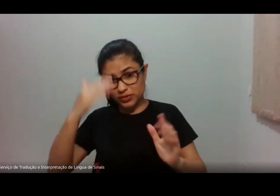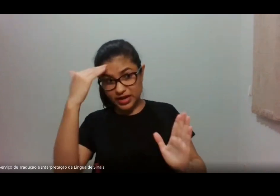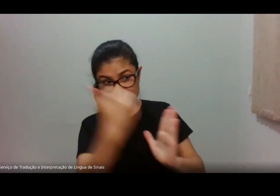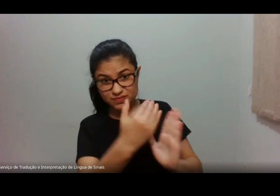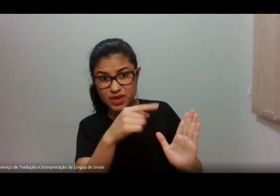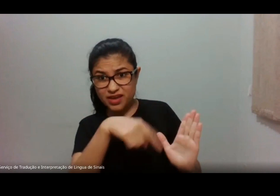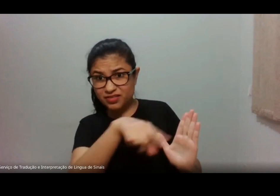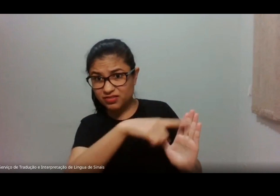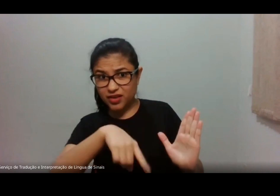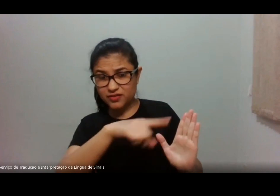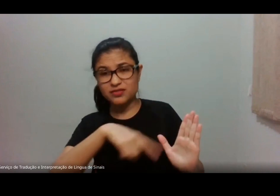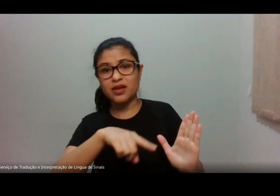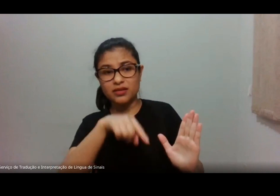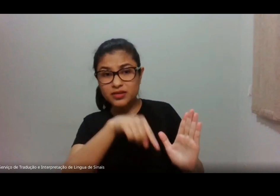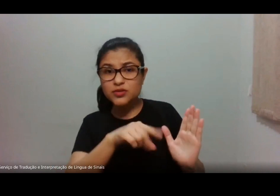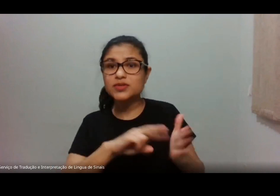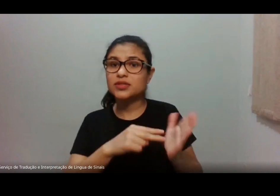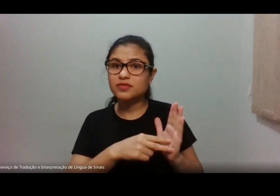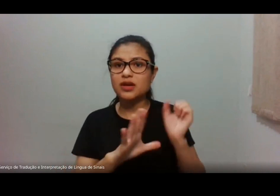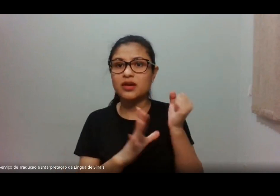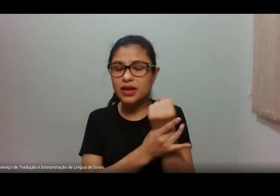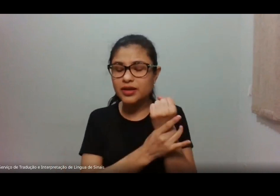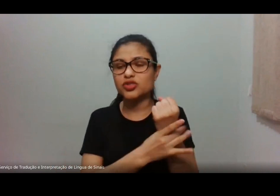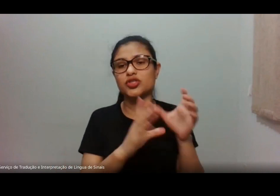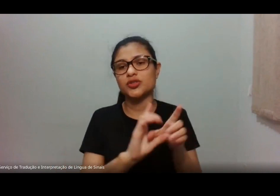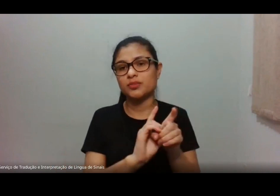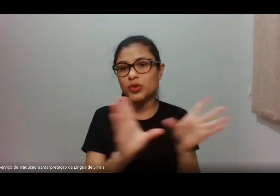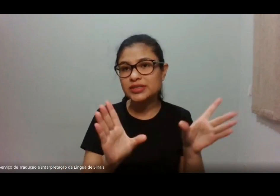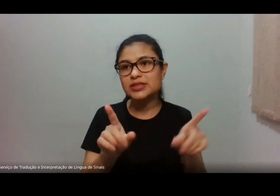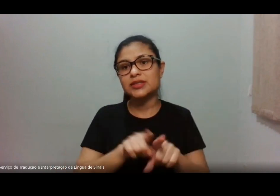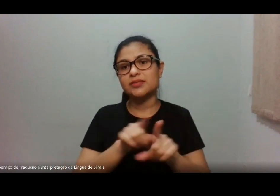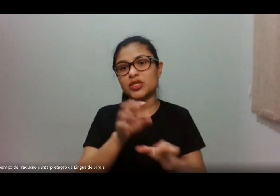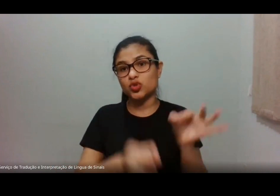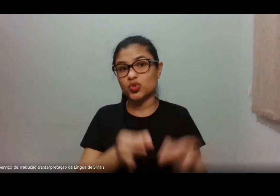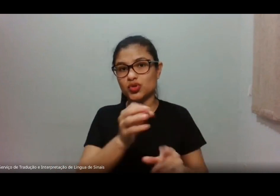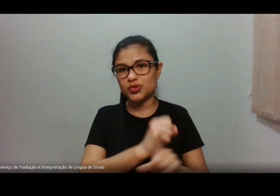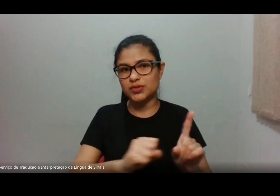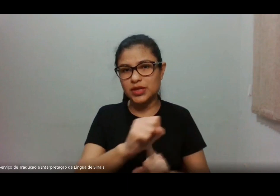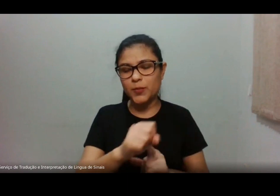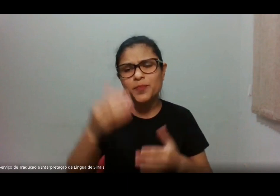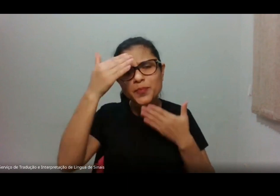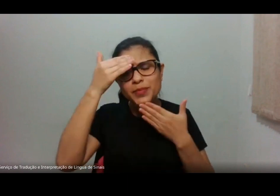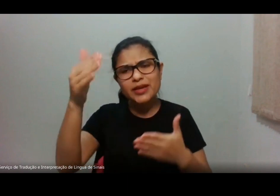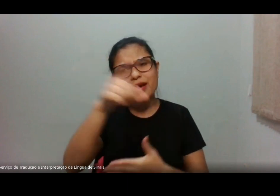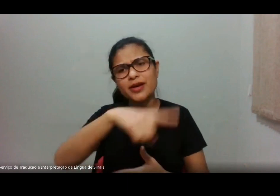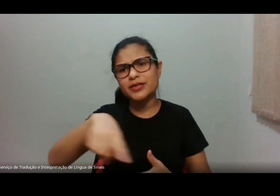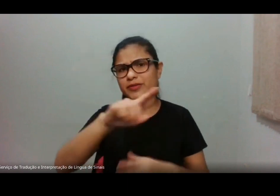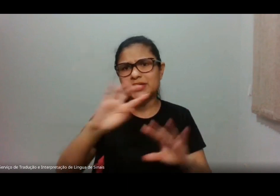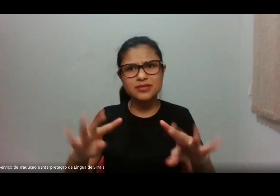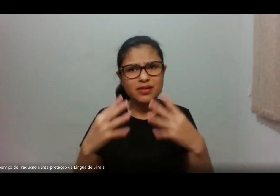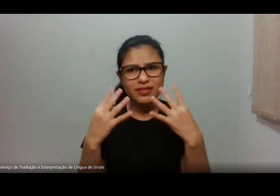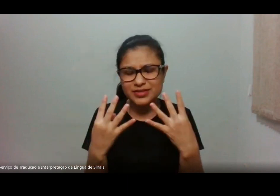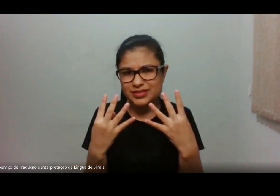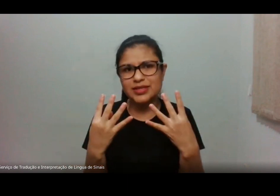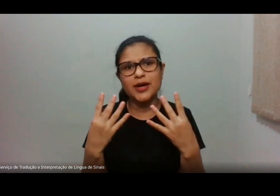e promovam a democracia e a justiça social. Agradeço muitíssimo por terem me ouvido.